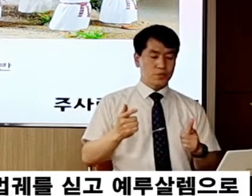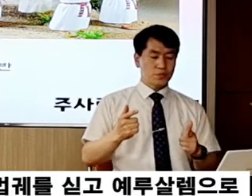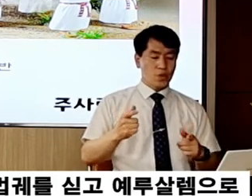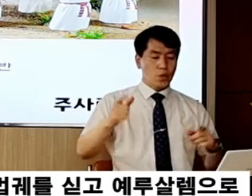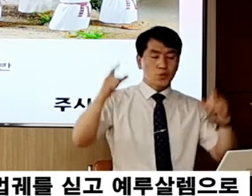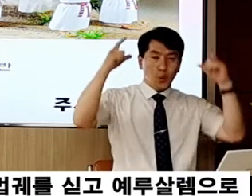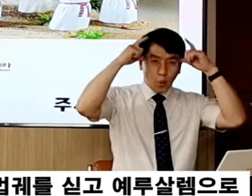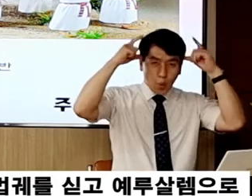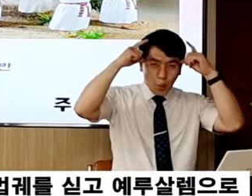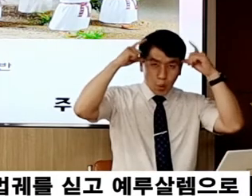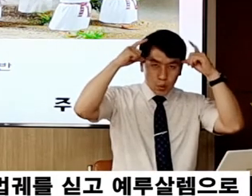않고